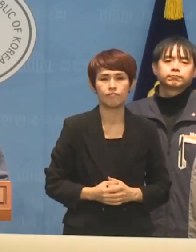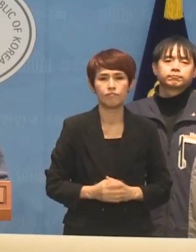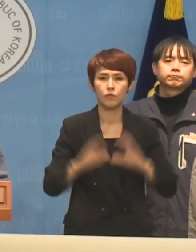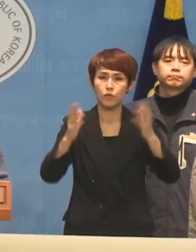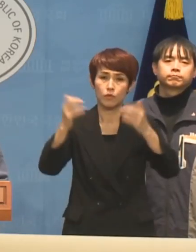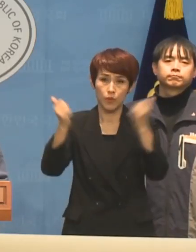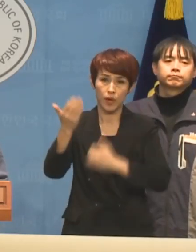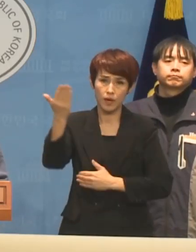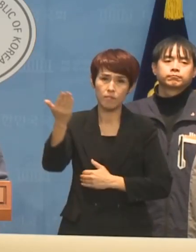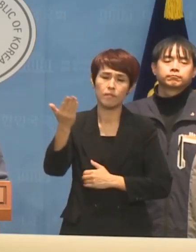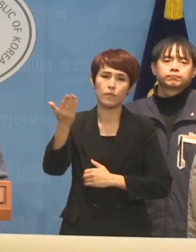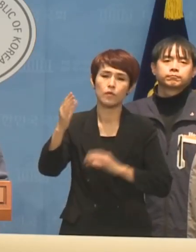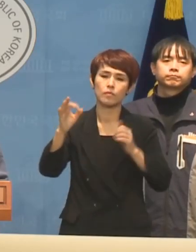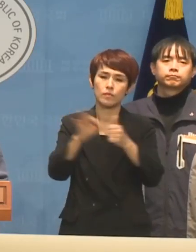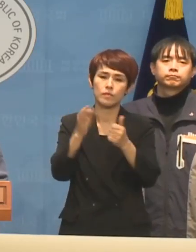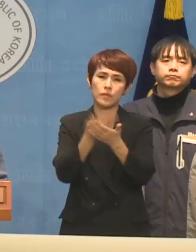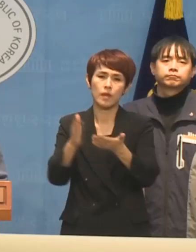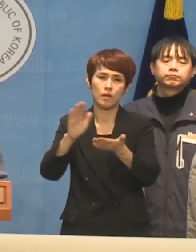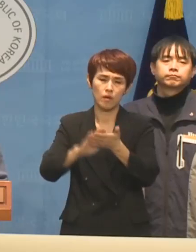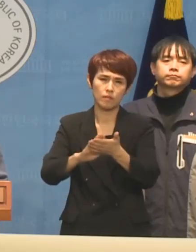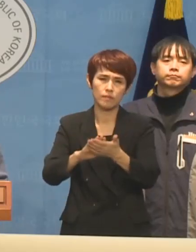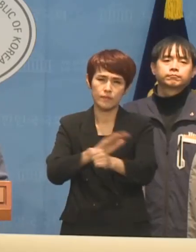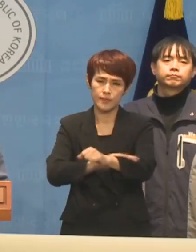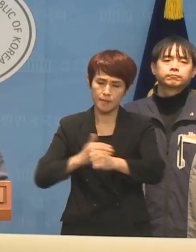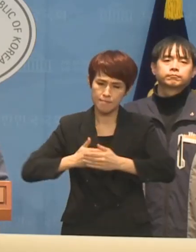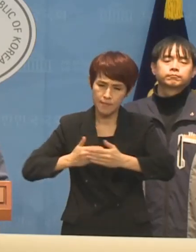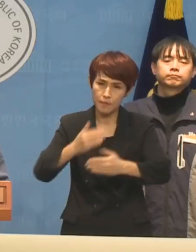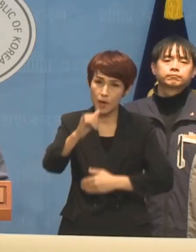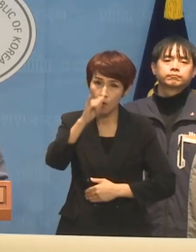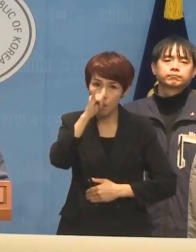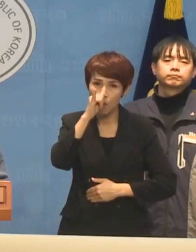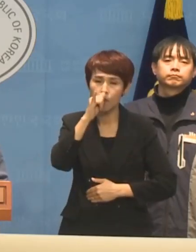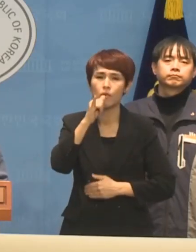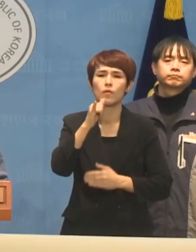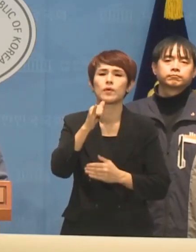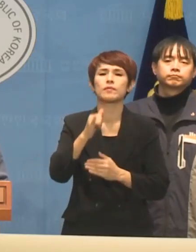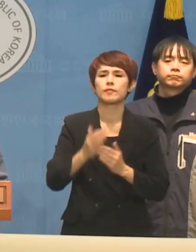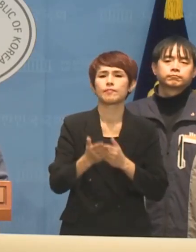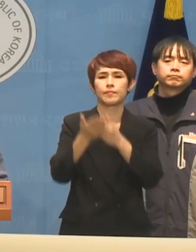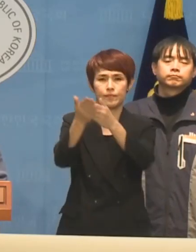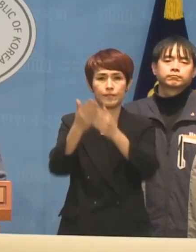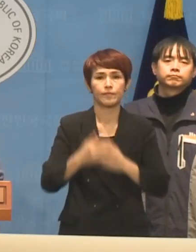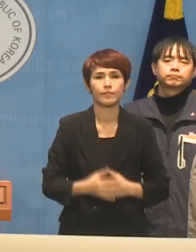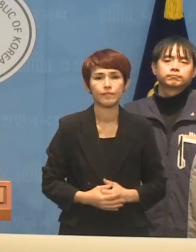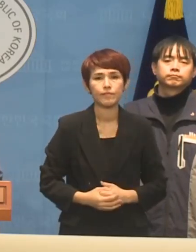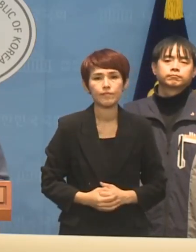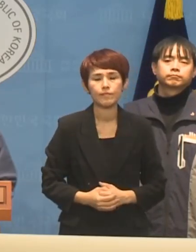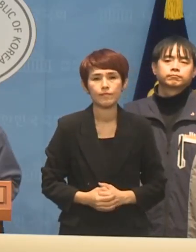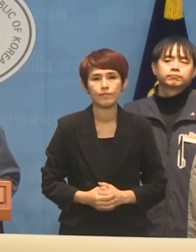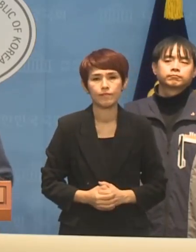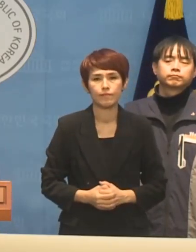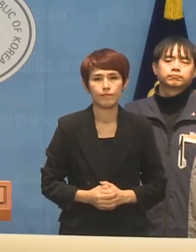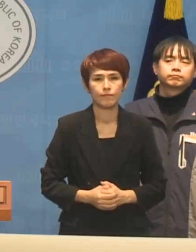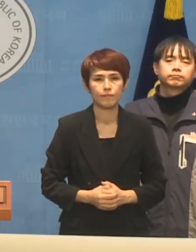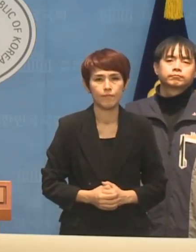국회가 제대로 된 연금개혁을 조속히 처리할 것을 다시 한번 촉구합니다. 감사합니다.